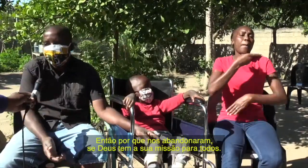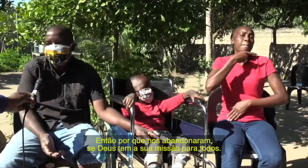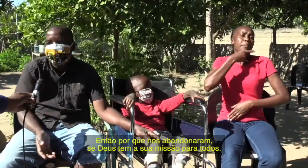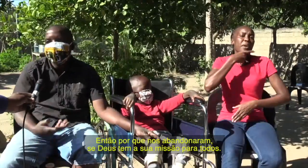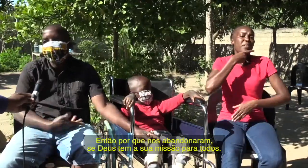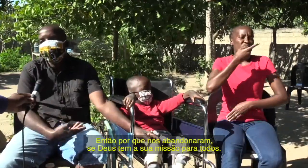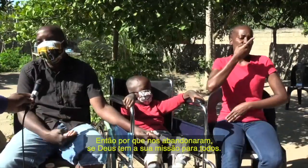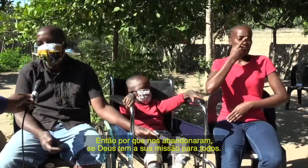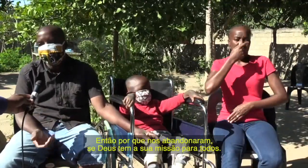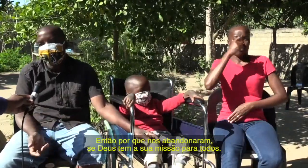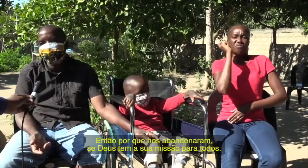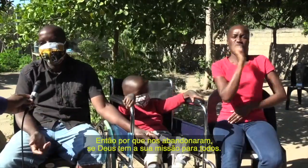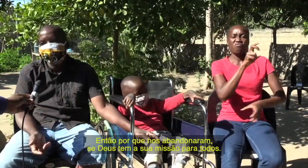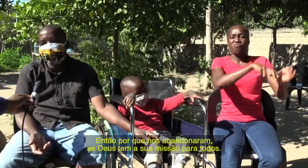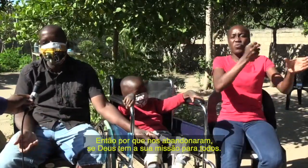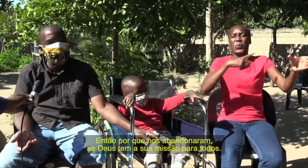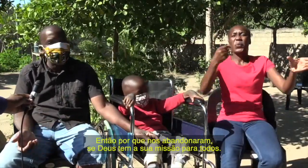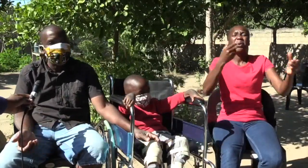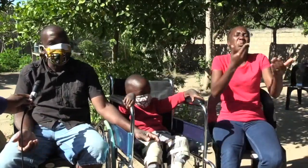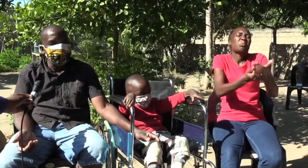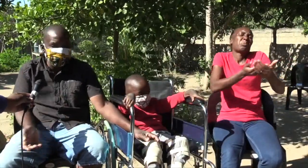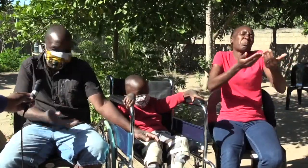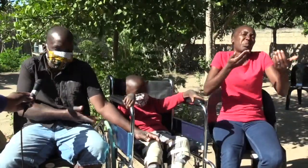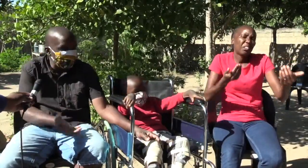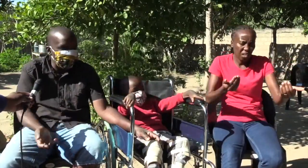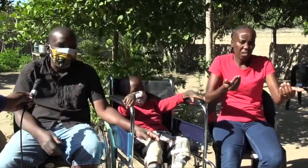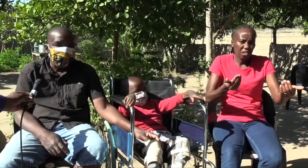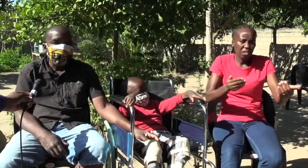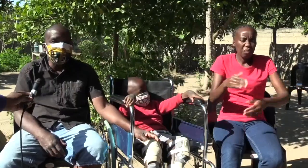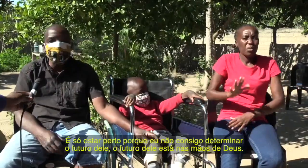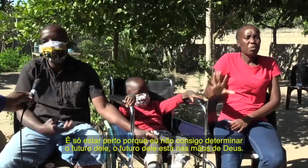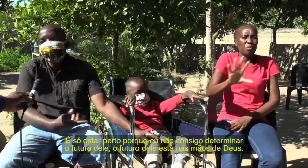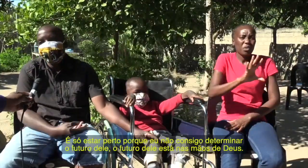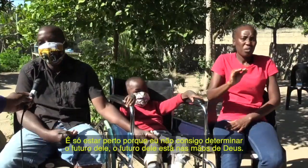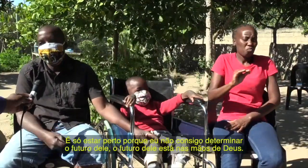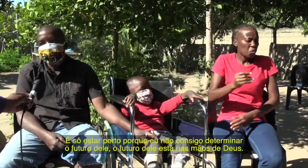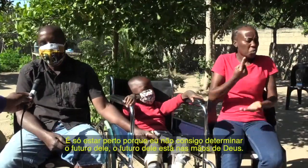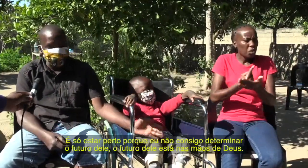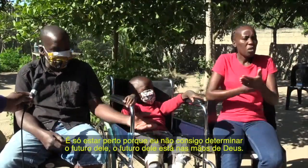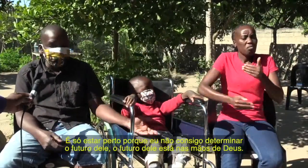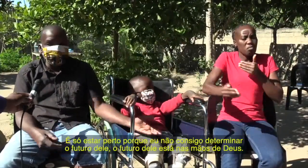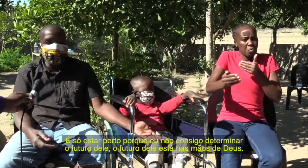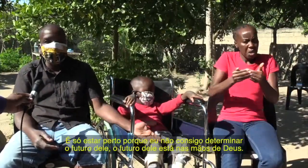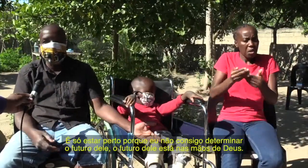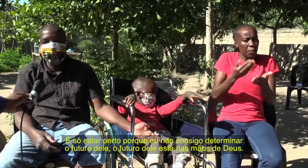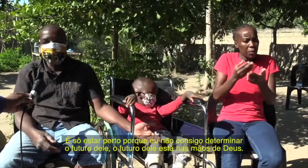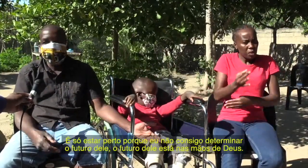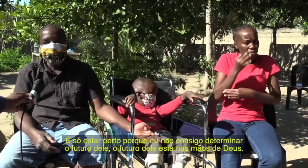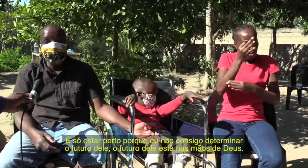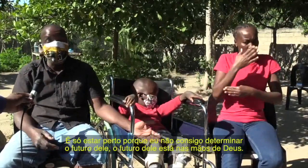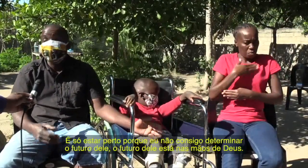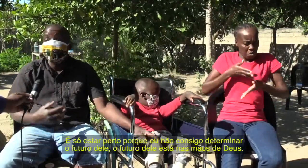a missão dele de fazer aquilo que ele quer para com todos então é só estar perto porque o futuro dele